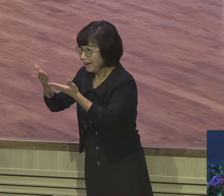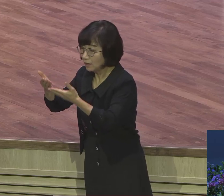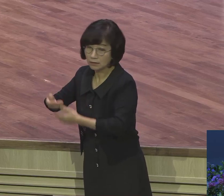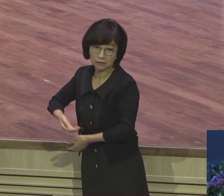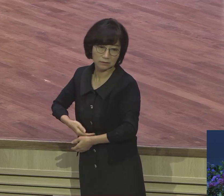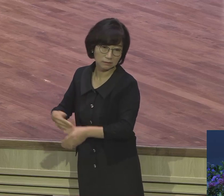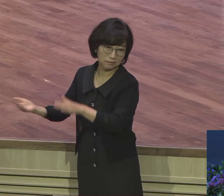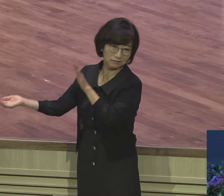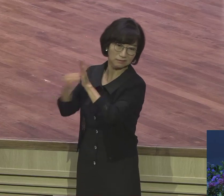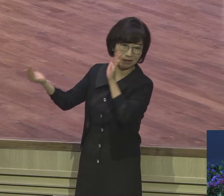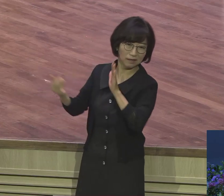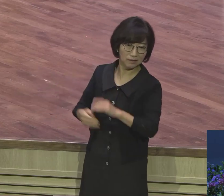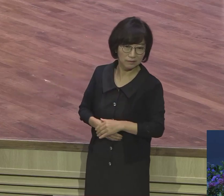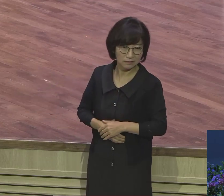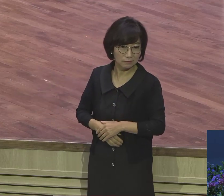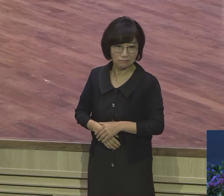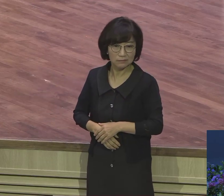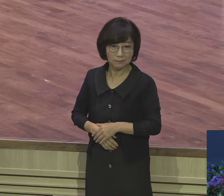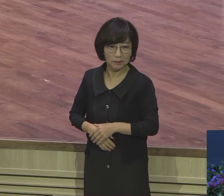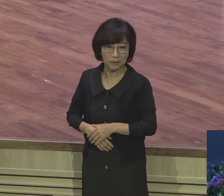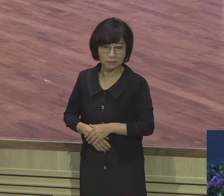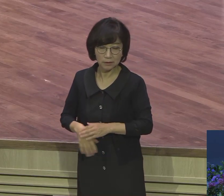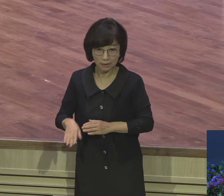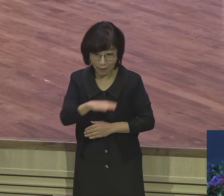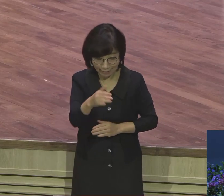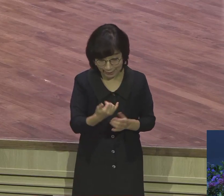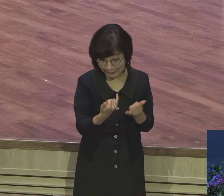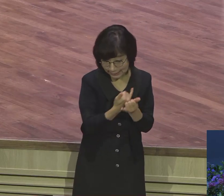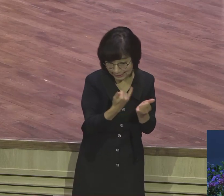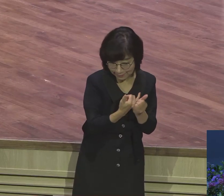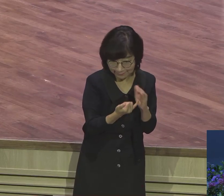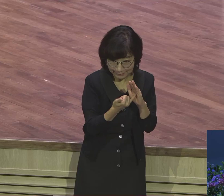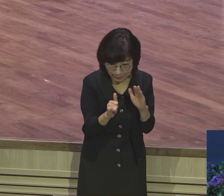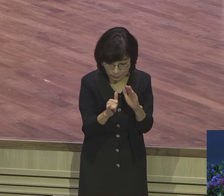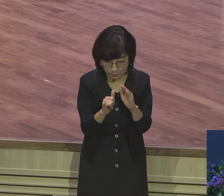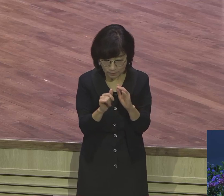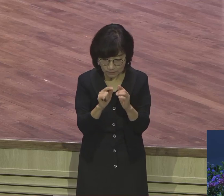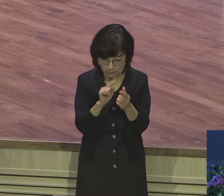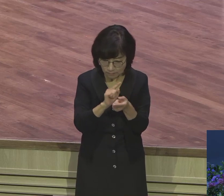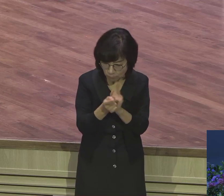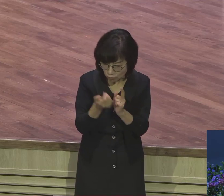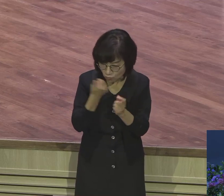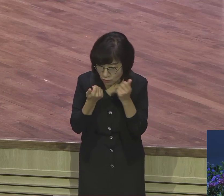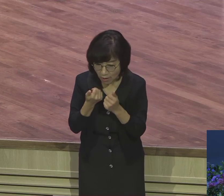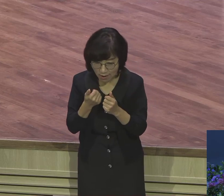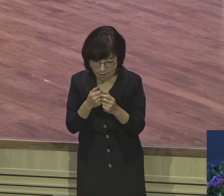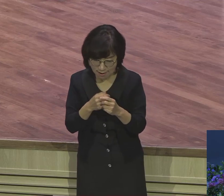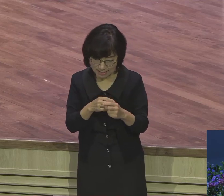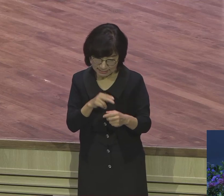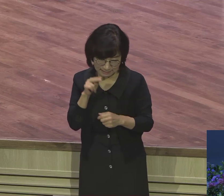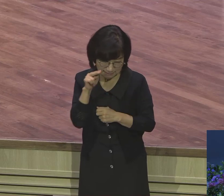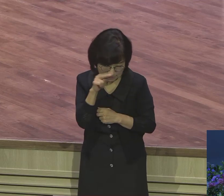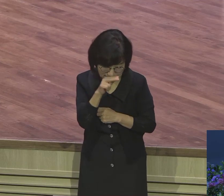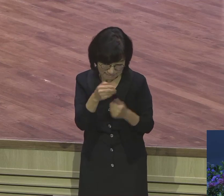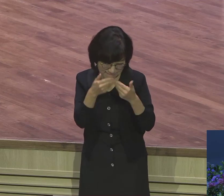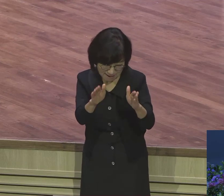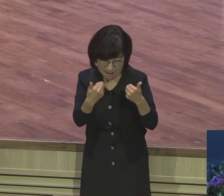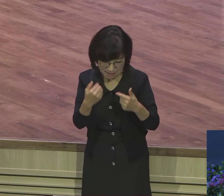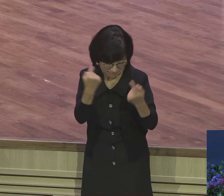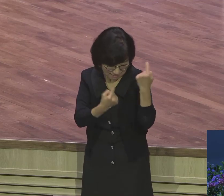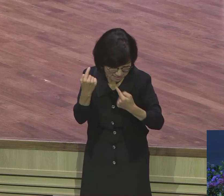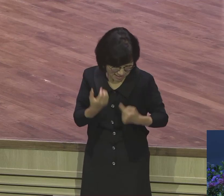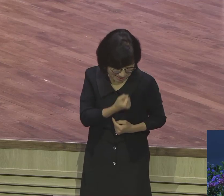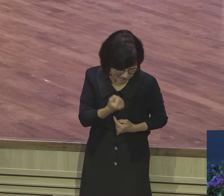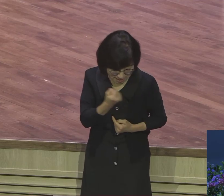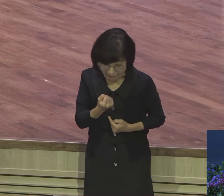상관없이 가족이든 누구든 상관없이 원수 상태에서 서로 상처주 상태받고 식이하고 질투하고 그런 상태에서 와해서